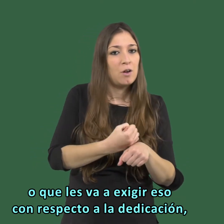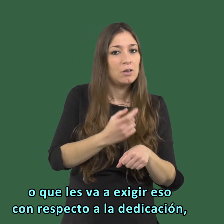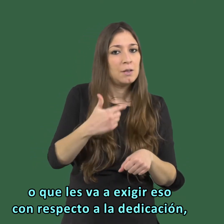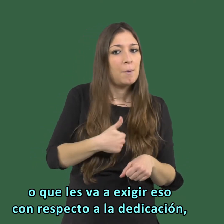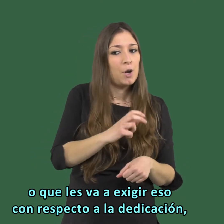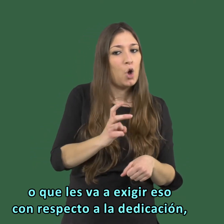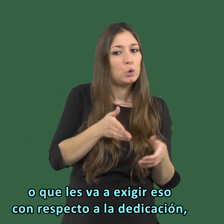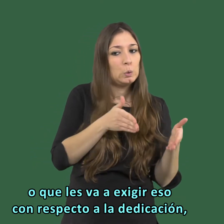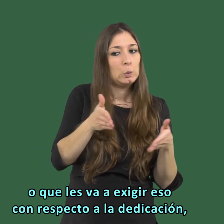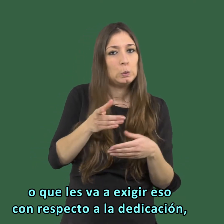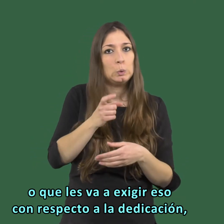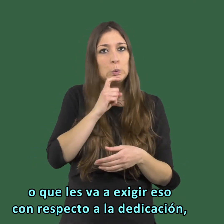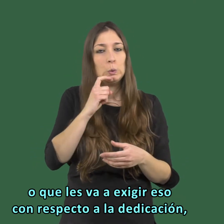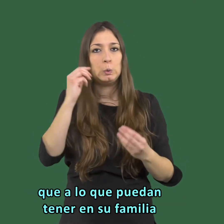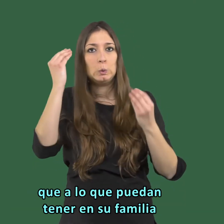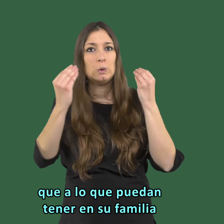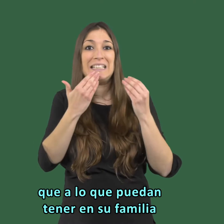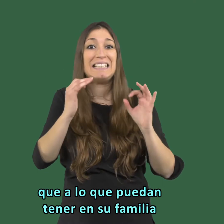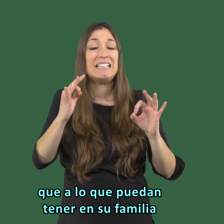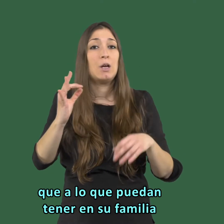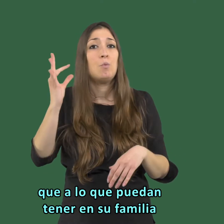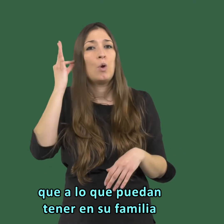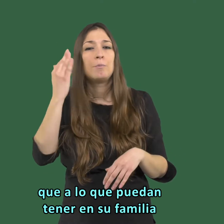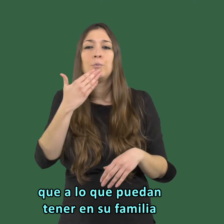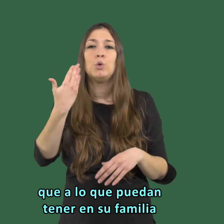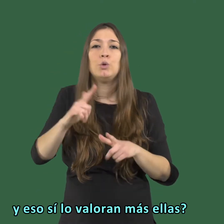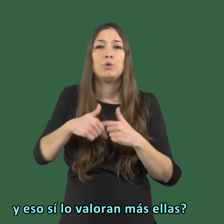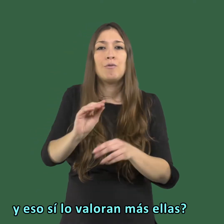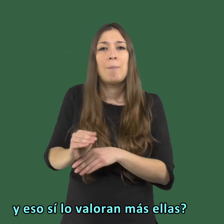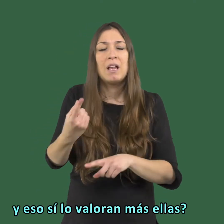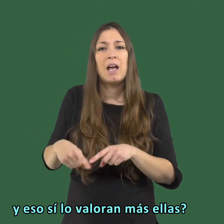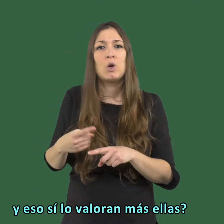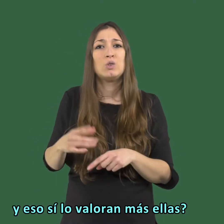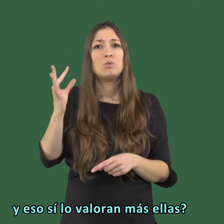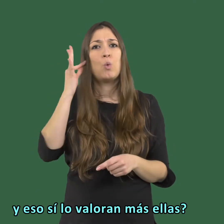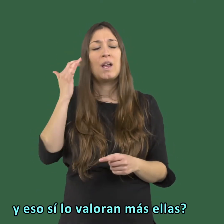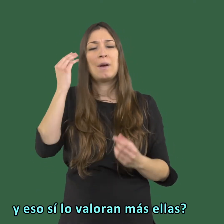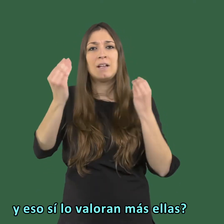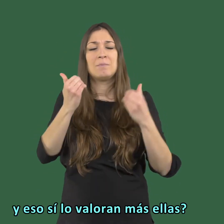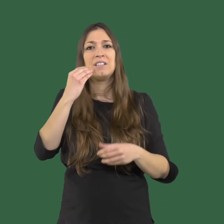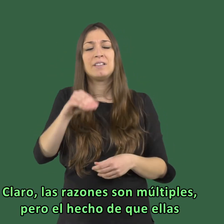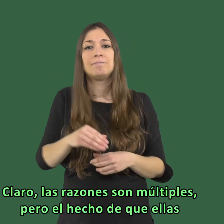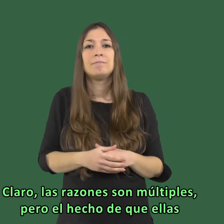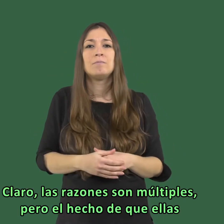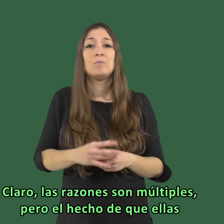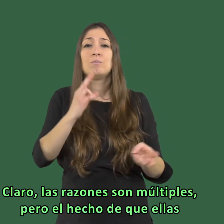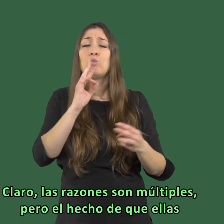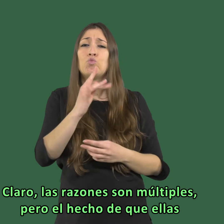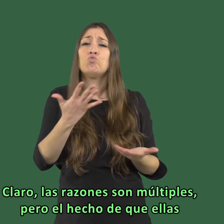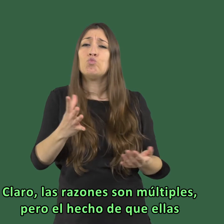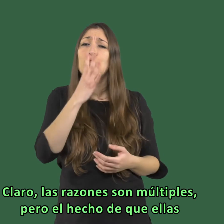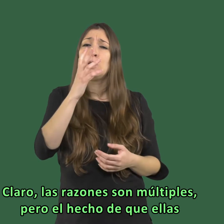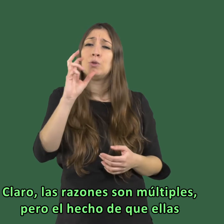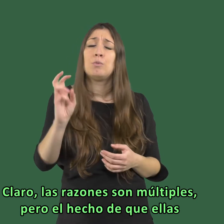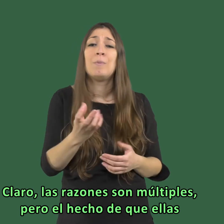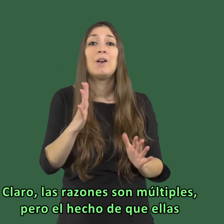va a exigir eso con respecto a la dedicación que a lo mejor puedan tener en su familia, y eso sí lo valoran más ellas? Claro, las razones son múltiples,